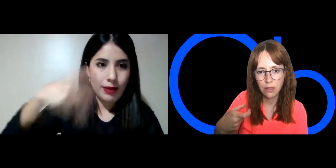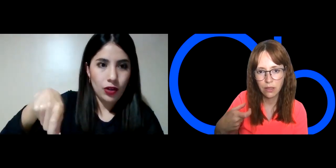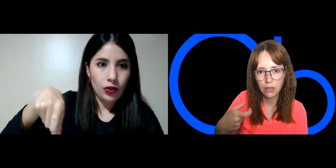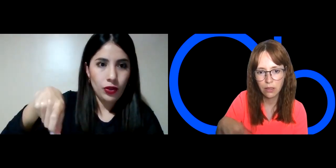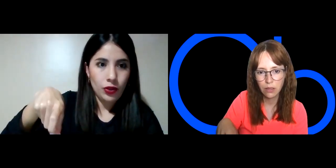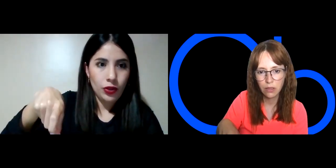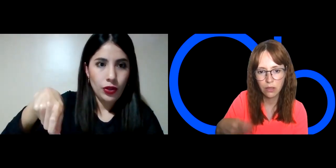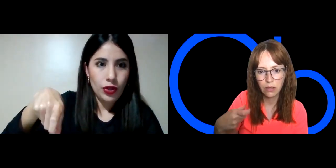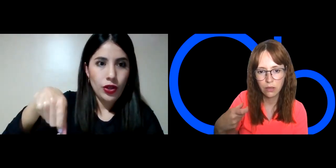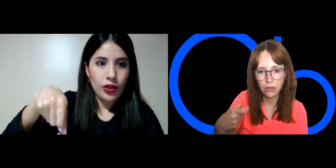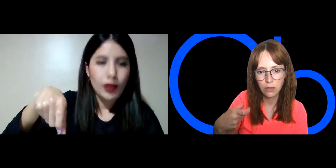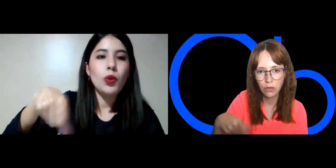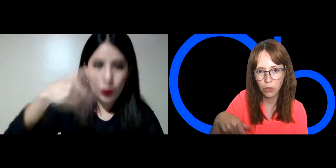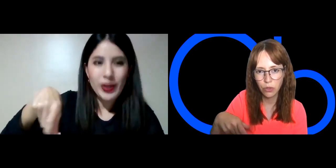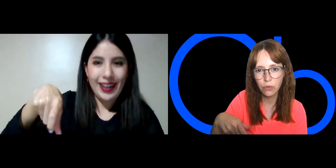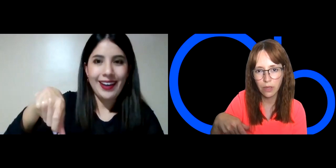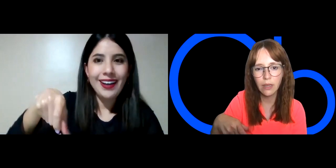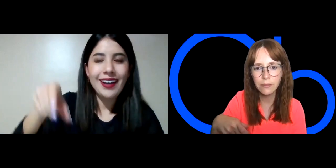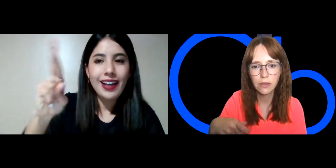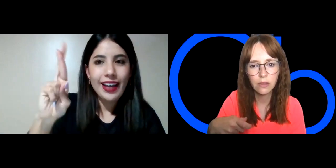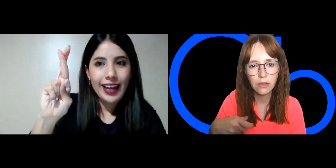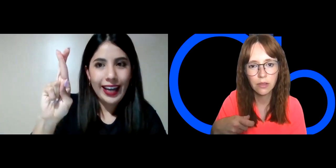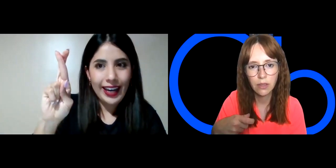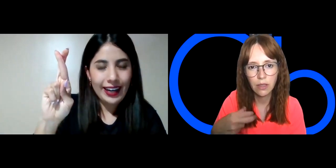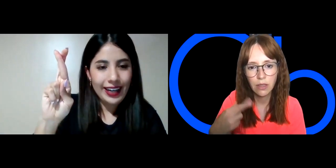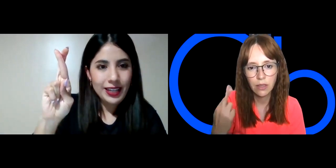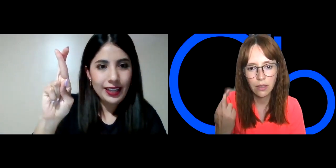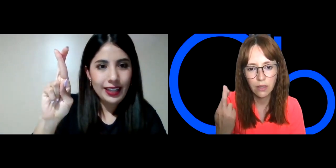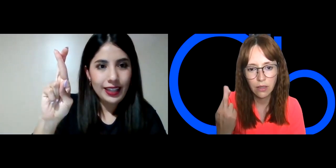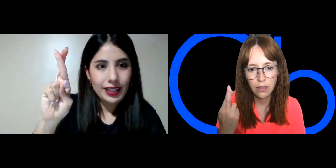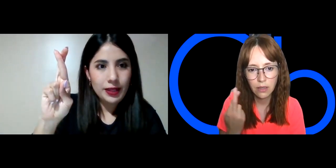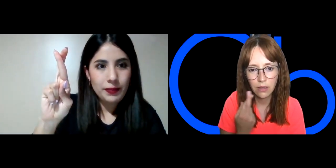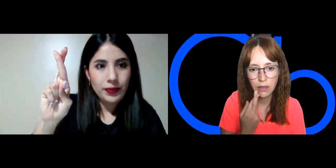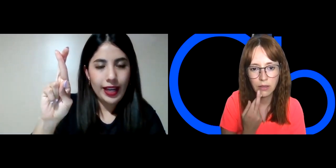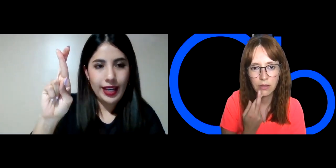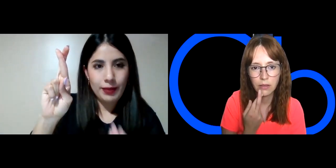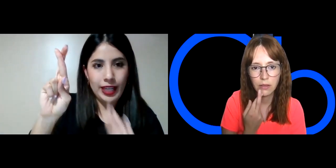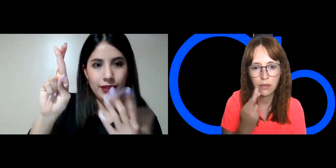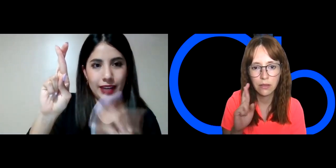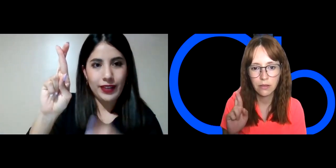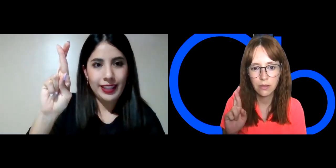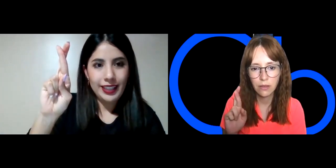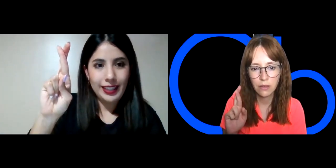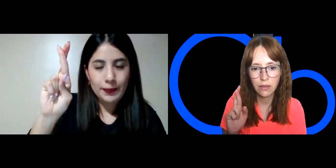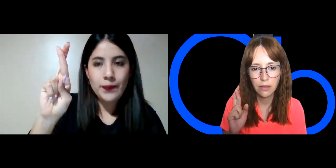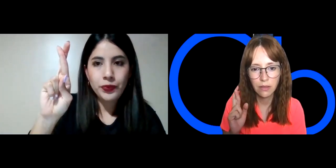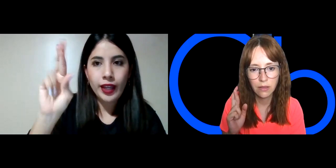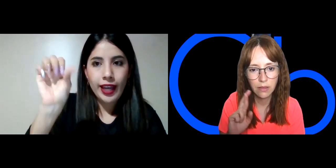hacia abajo. Q, ajá. R, mirando hacia el